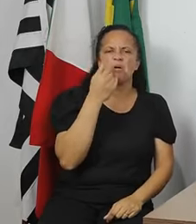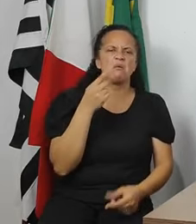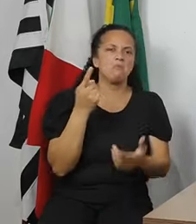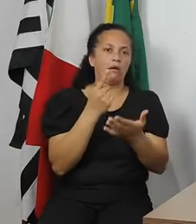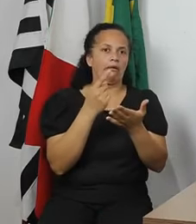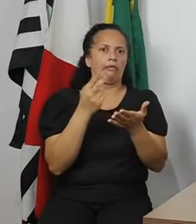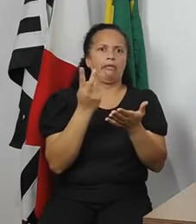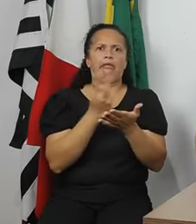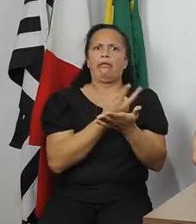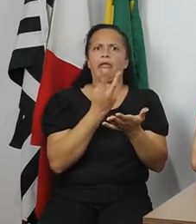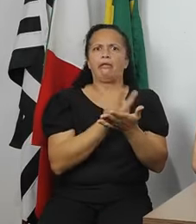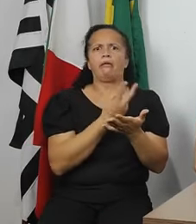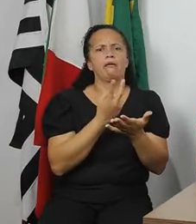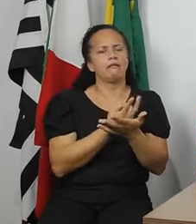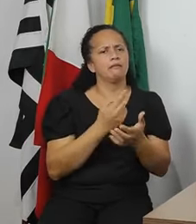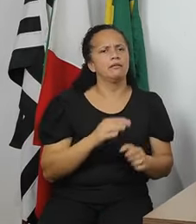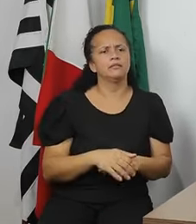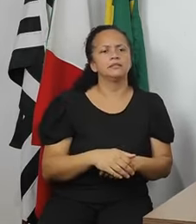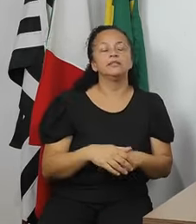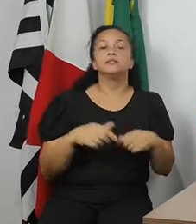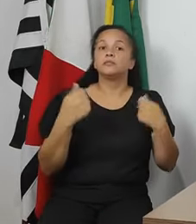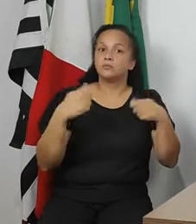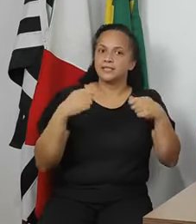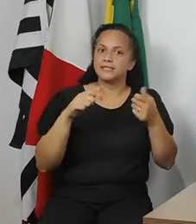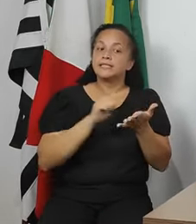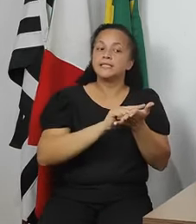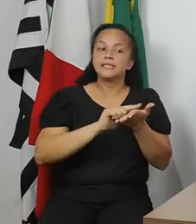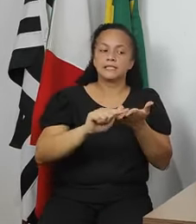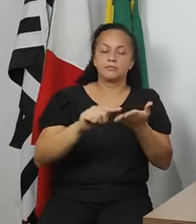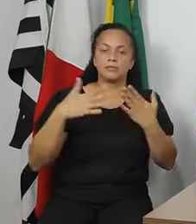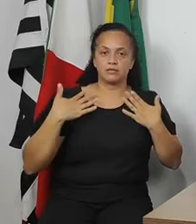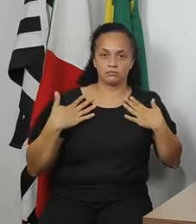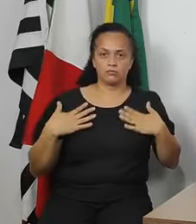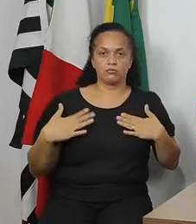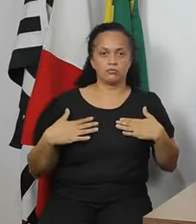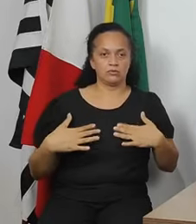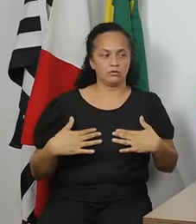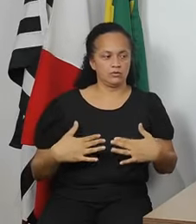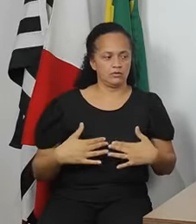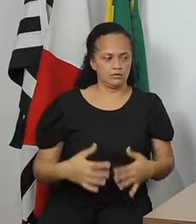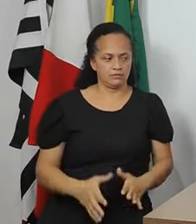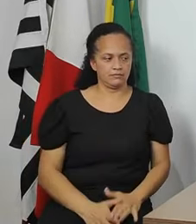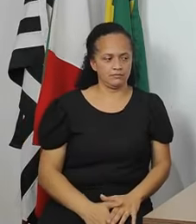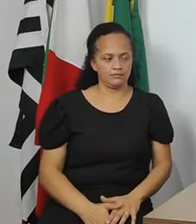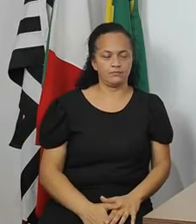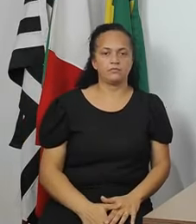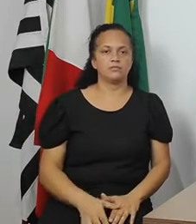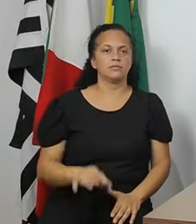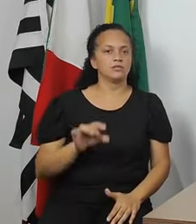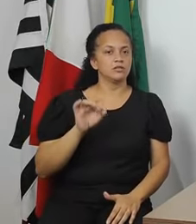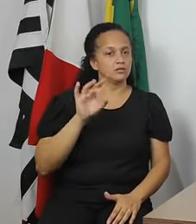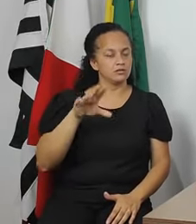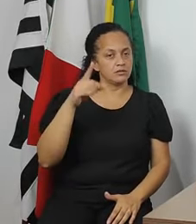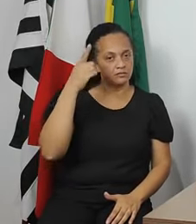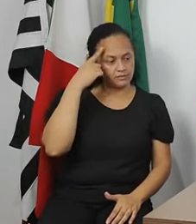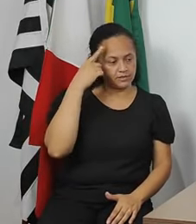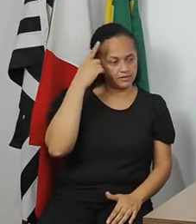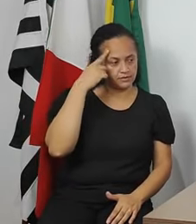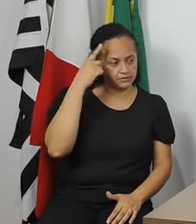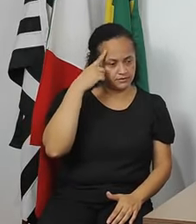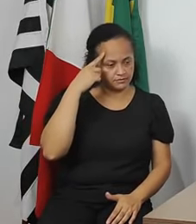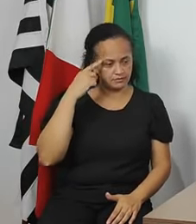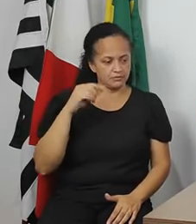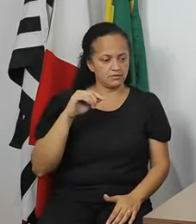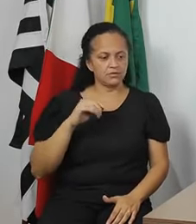tem muito do aspecto da limpeza do corpo. E aí, assim, só por esse lado, a gente já falaria que a gente teria